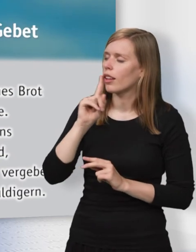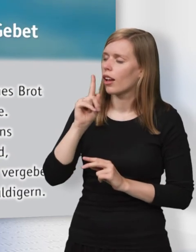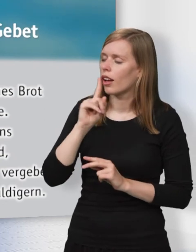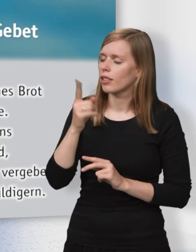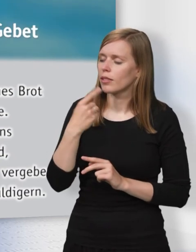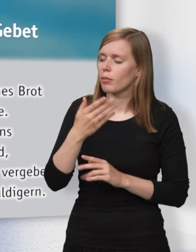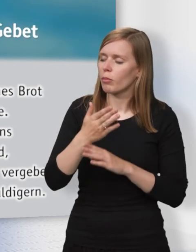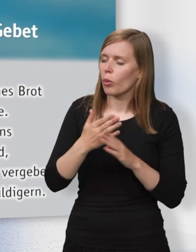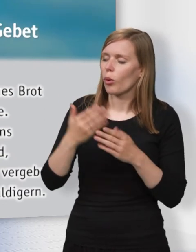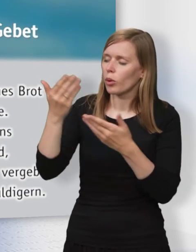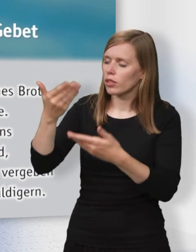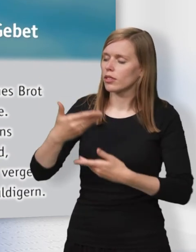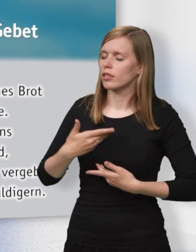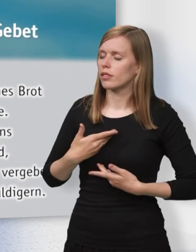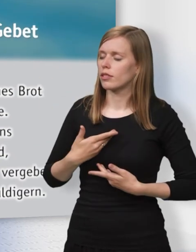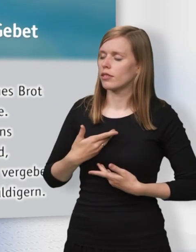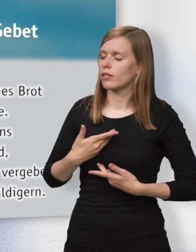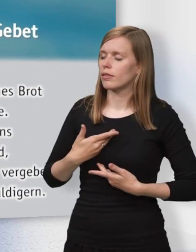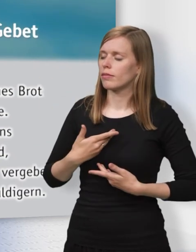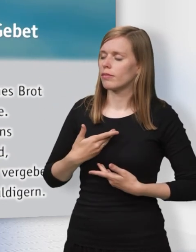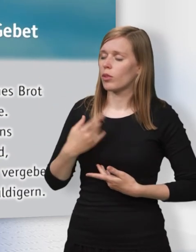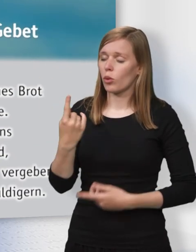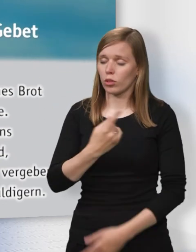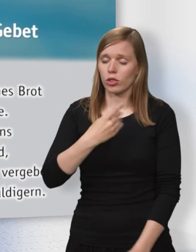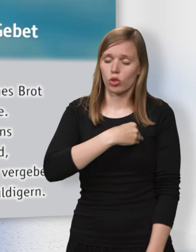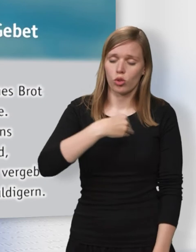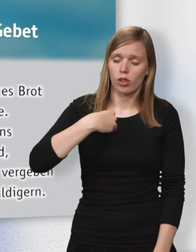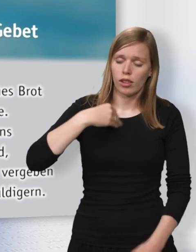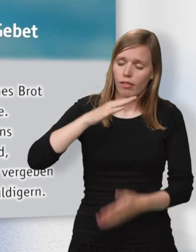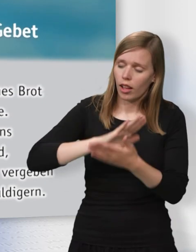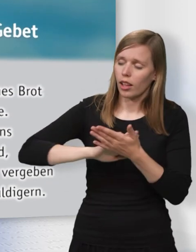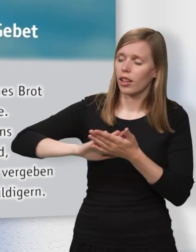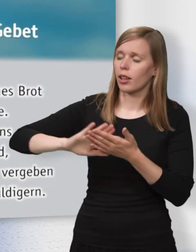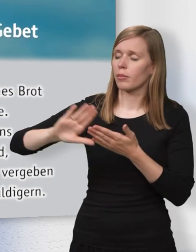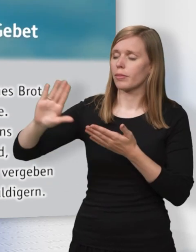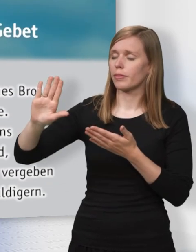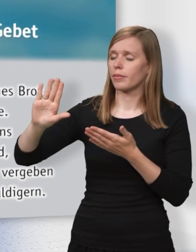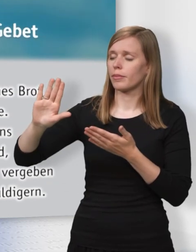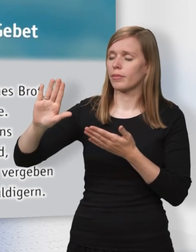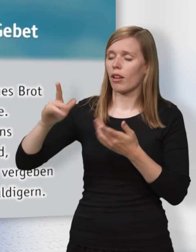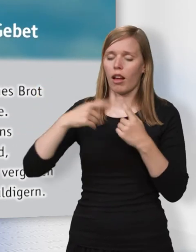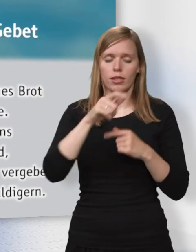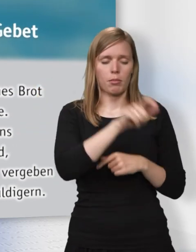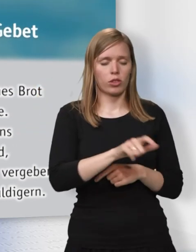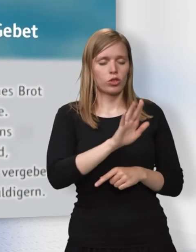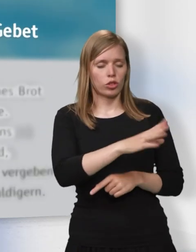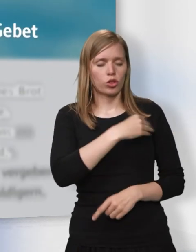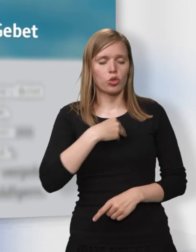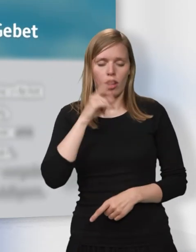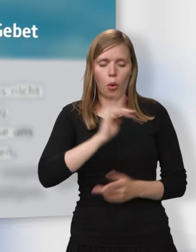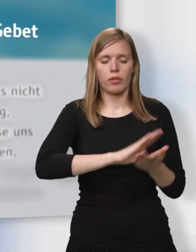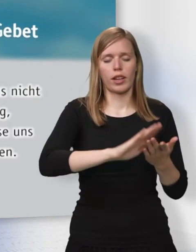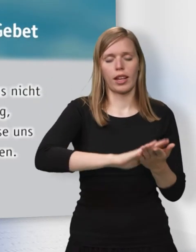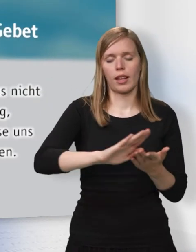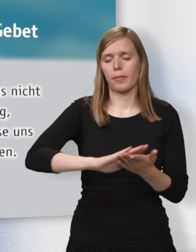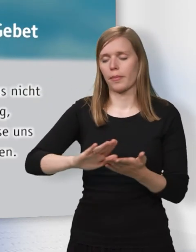Brot gib uns heute und vergib uns unsere Schuld, wie auch wir vergeben unseren